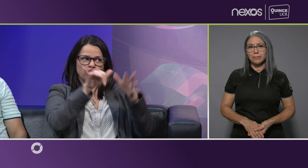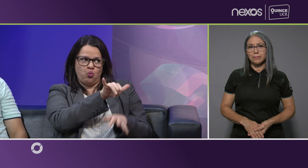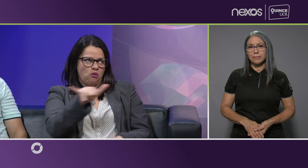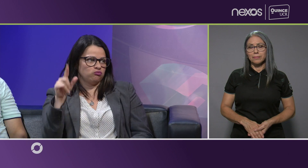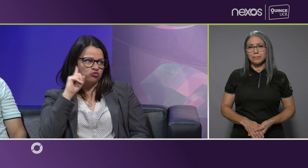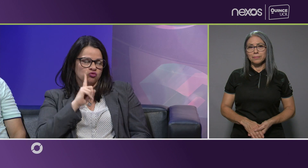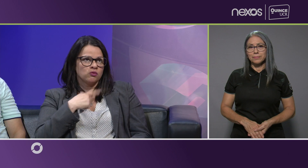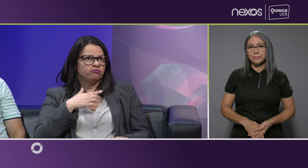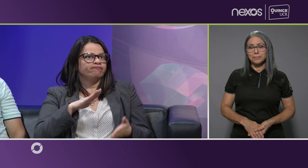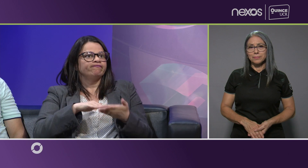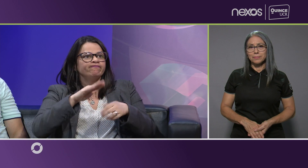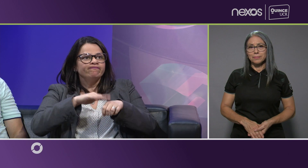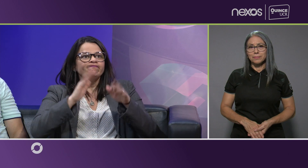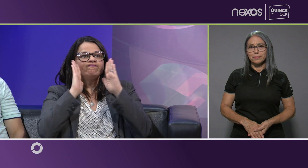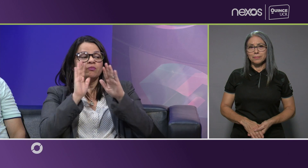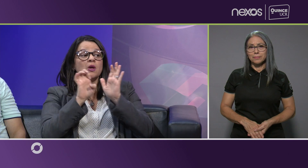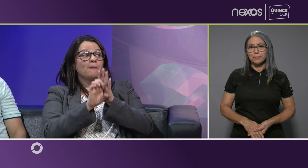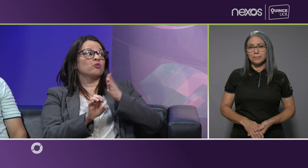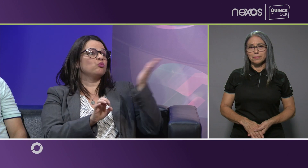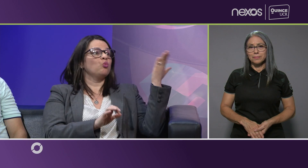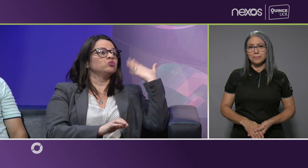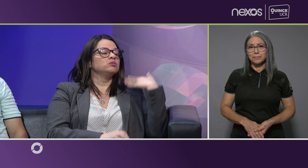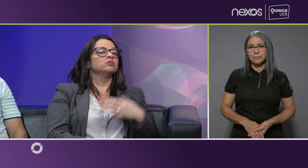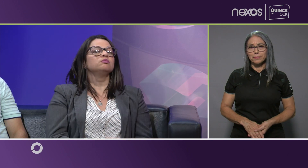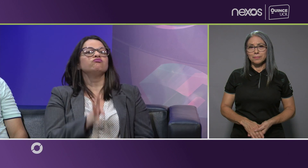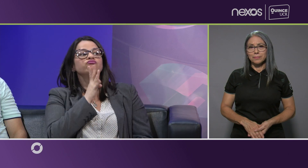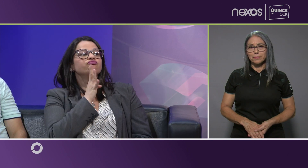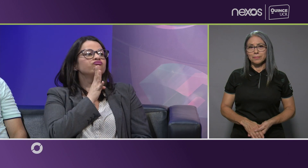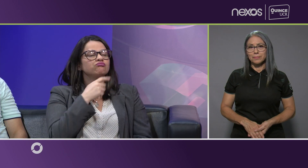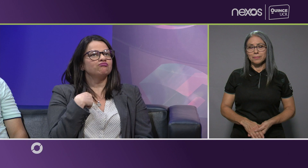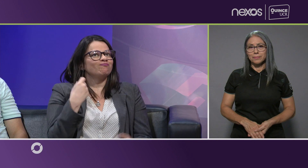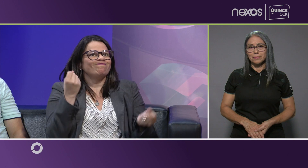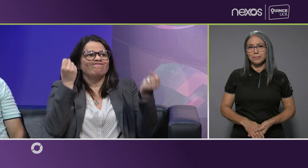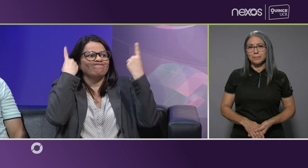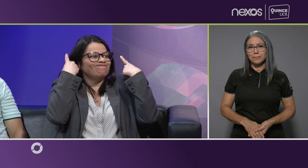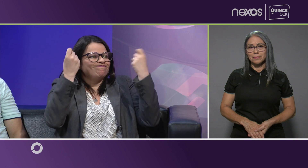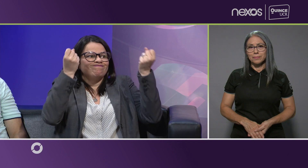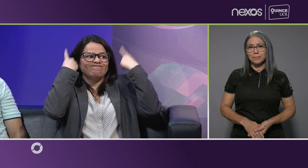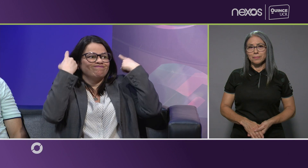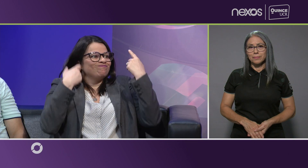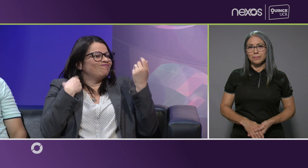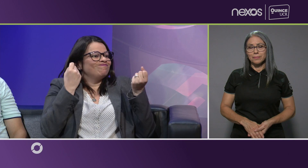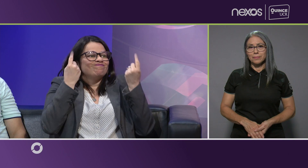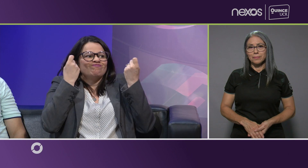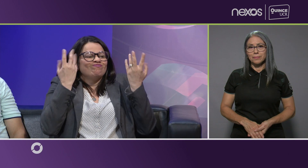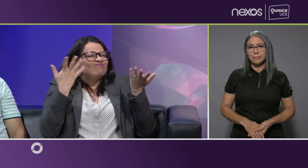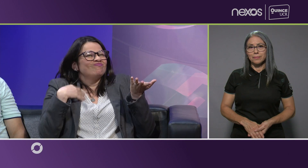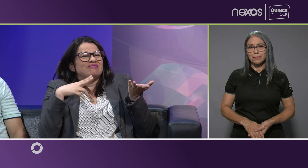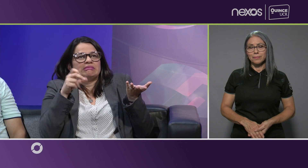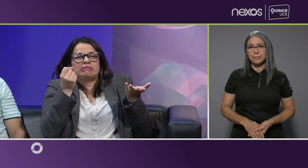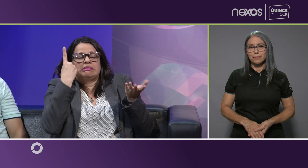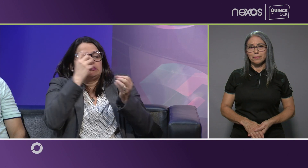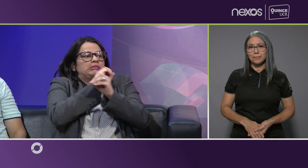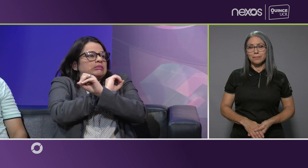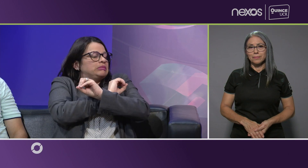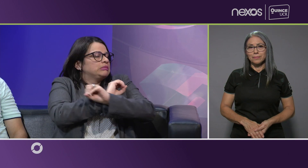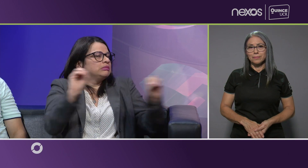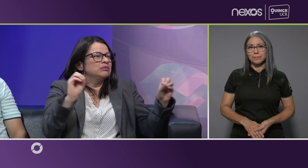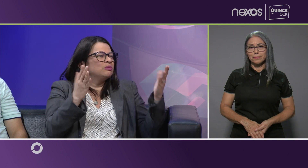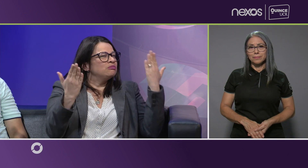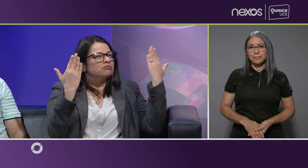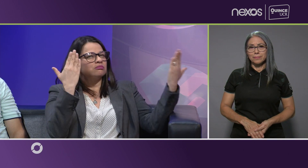encantaba. Todos los profesores hacían lo mismo y me llamaba mucho la atención. Pero, por ejemplo, los profesores oyentes hablaban, daban la materia oral y